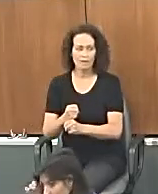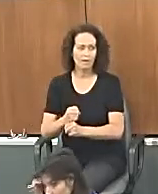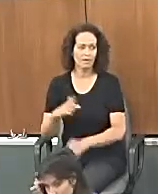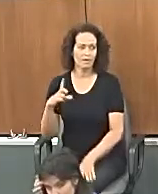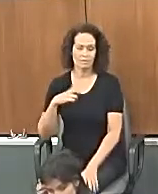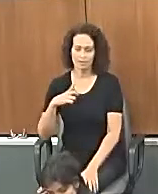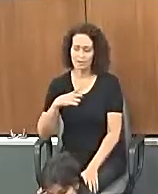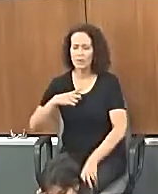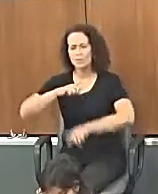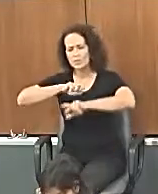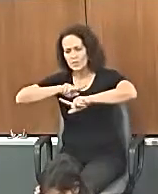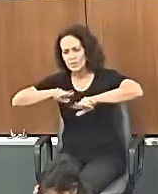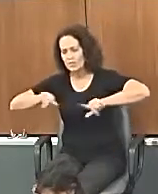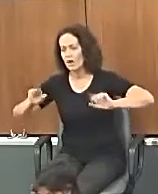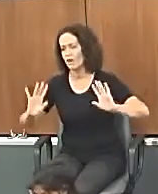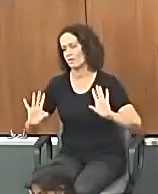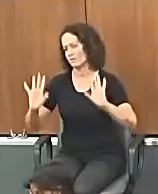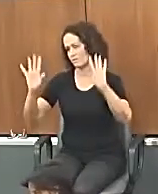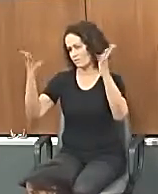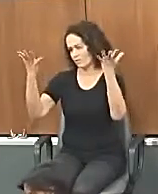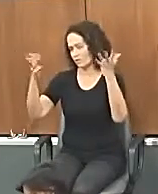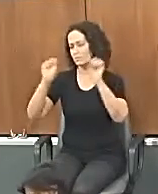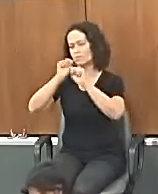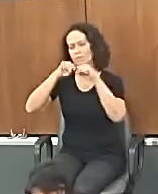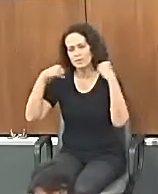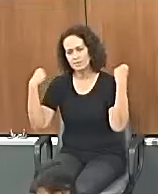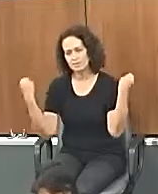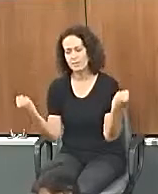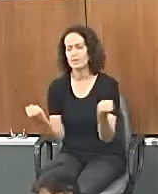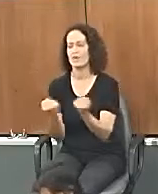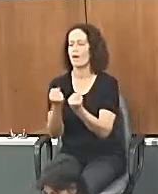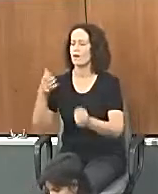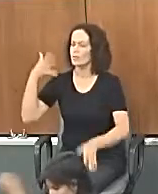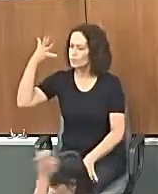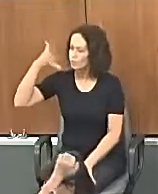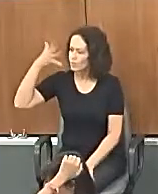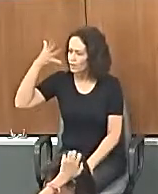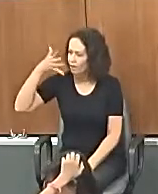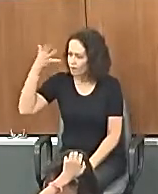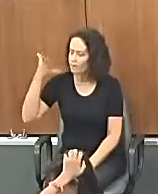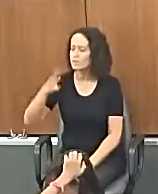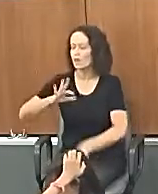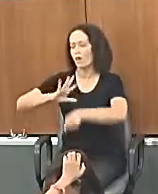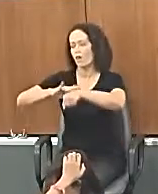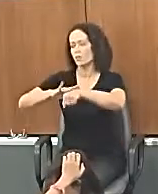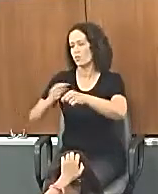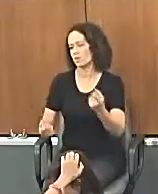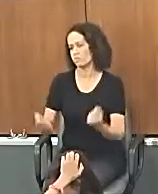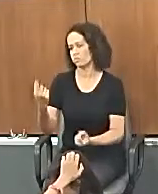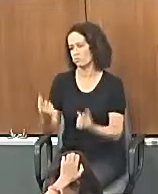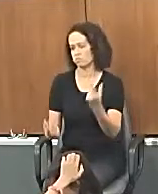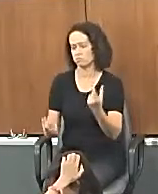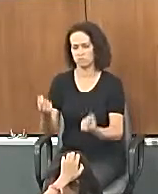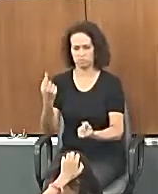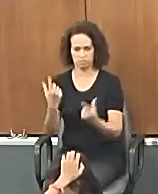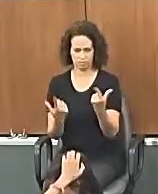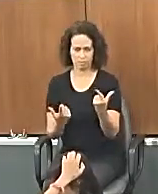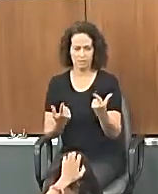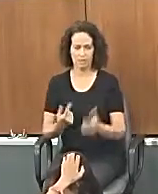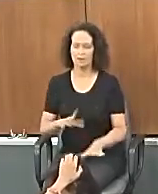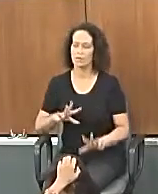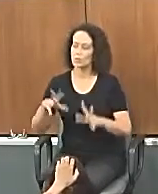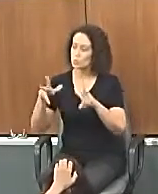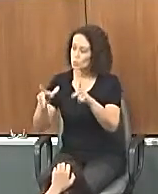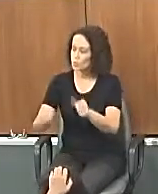vários eventos seminários para tratar dos raros e isso engloba todas as pessoas com